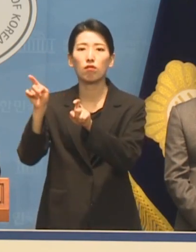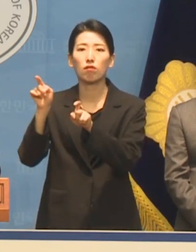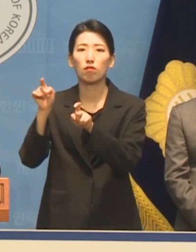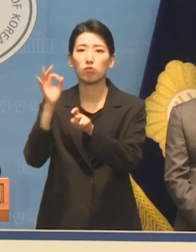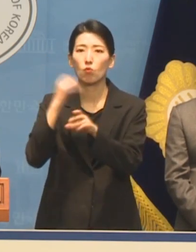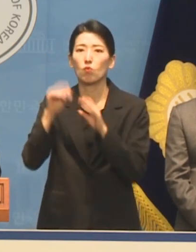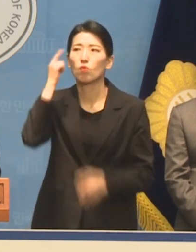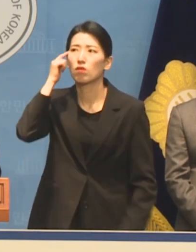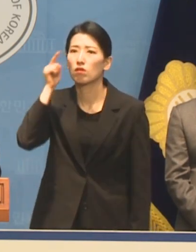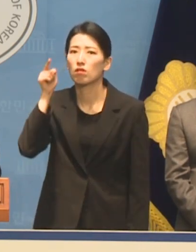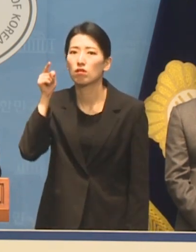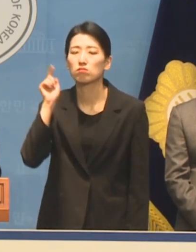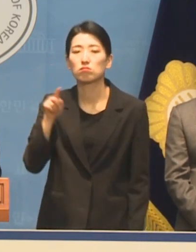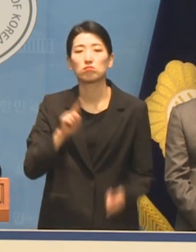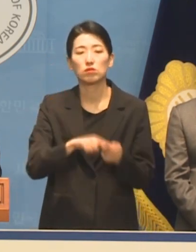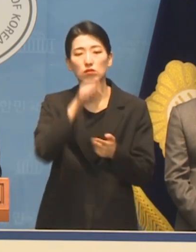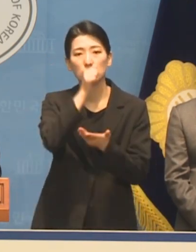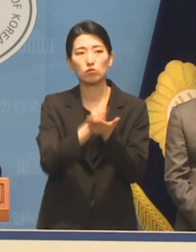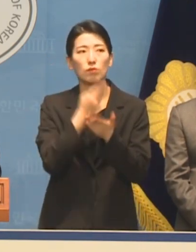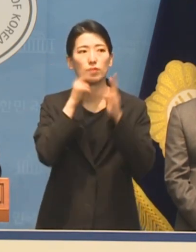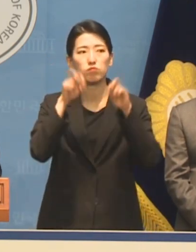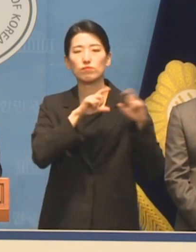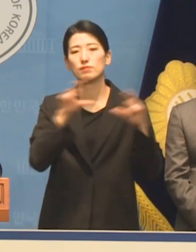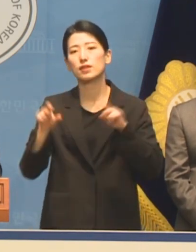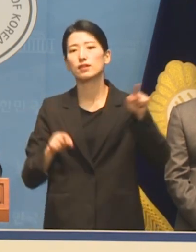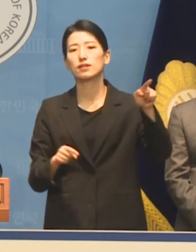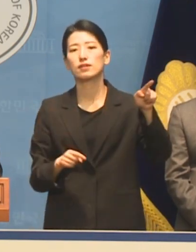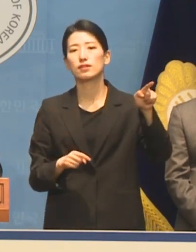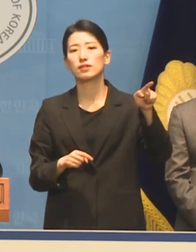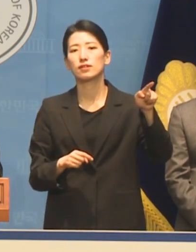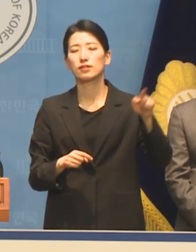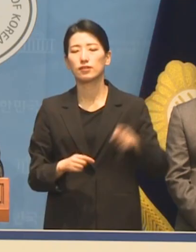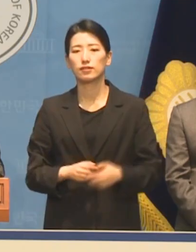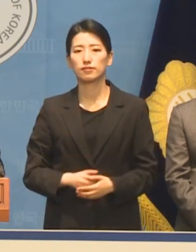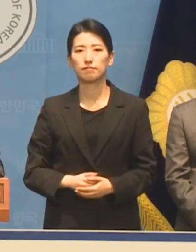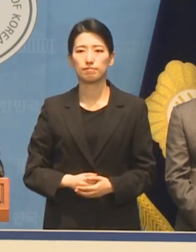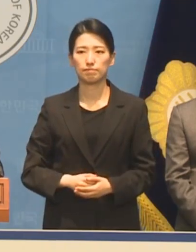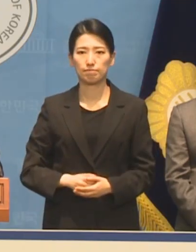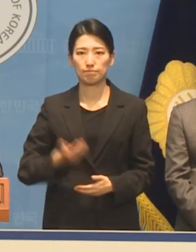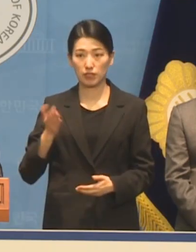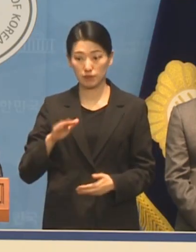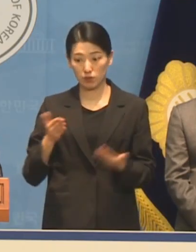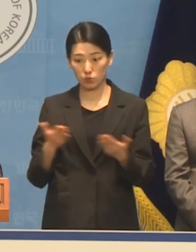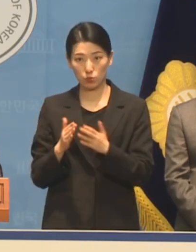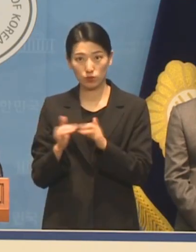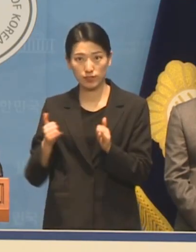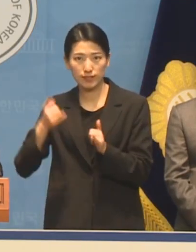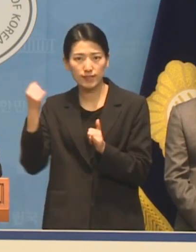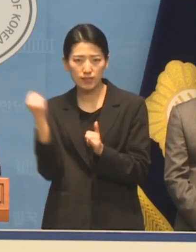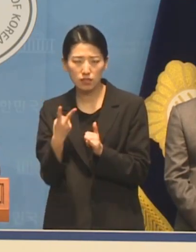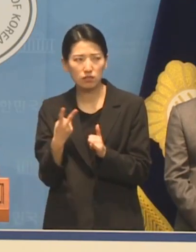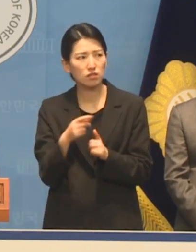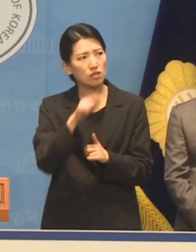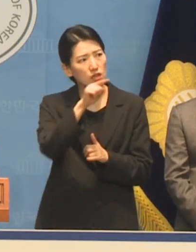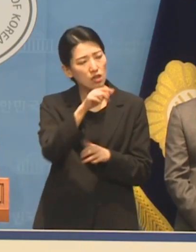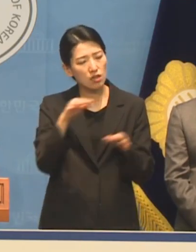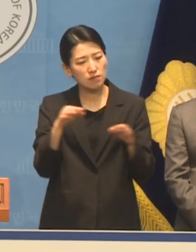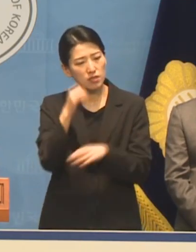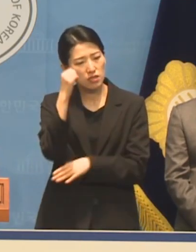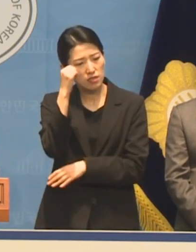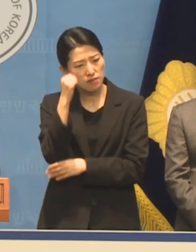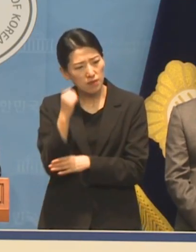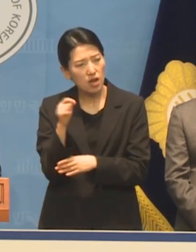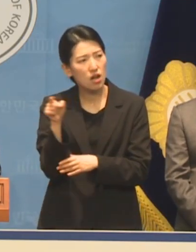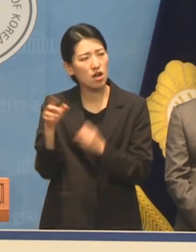관련해서는 무죄를 선고했습니다. 그러나 오늘 이 노동자들께서 고소장을 준비를 하면서